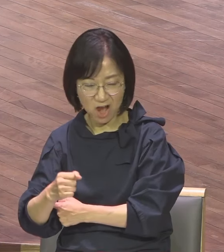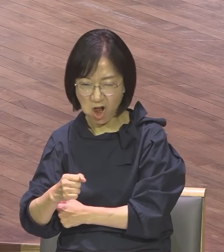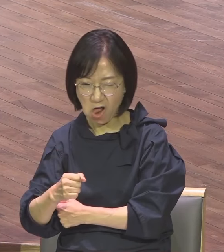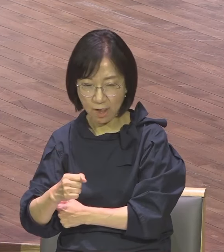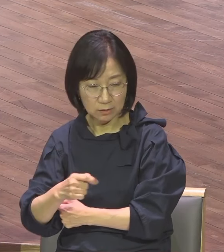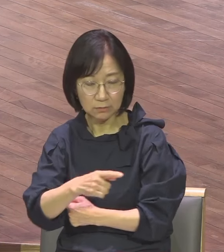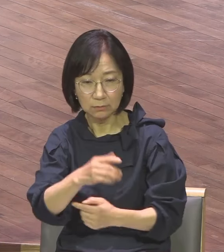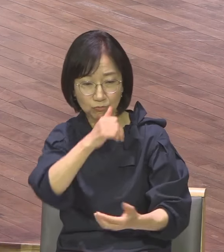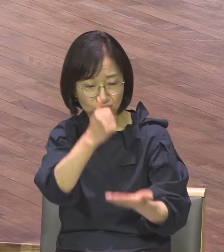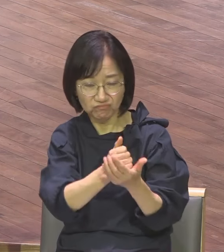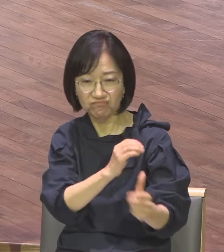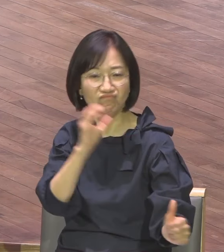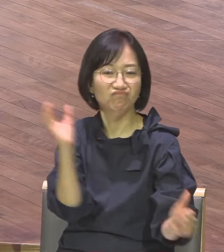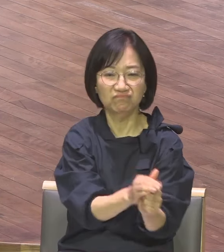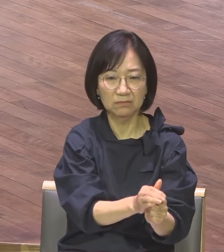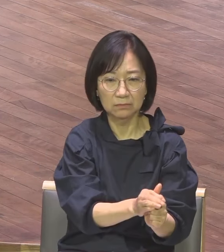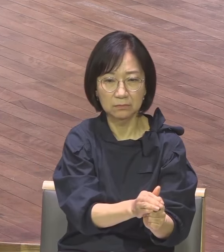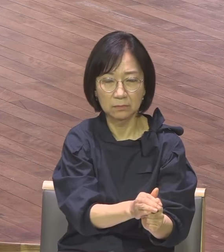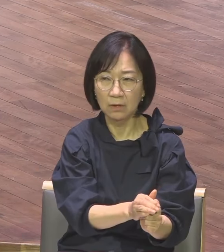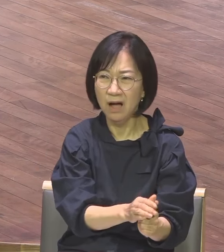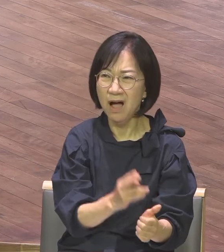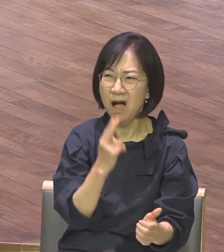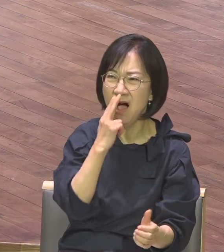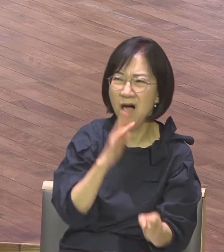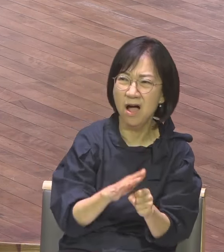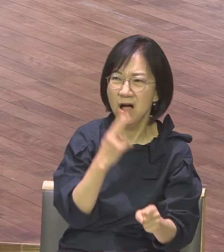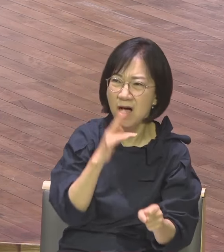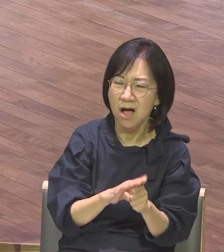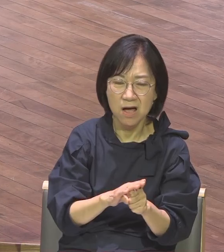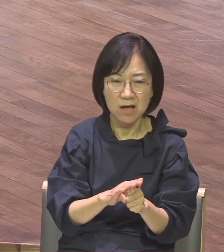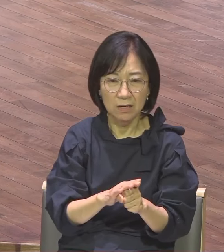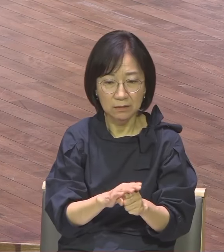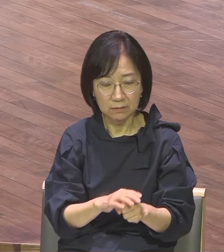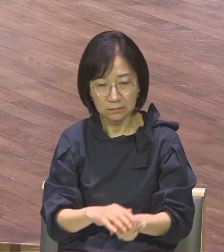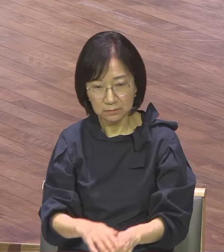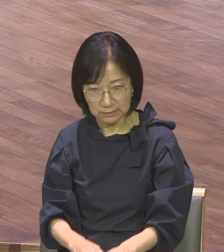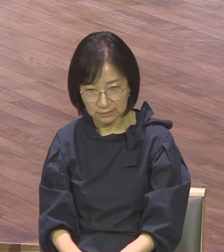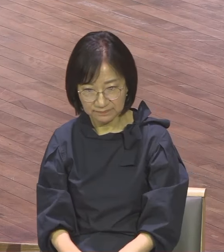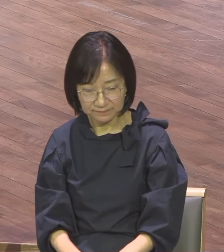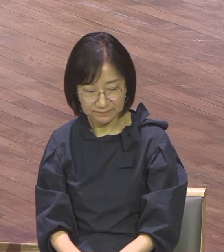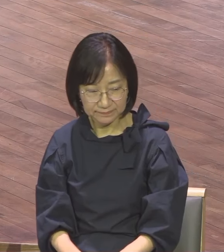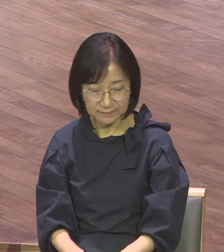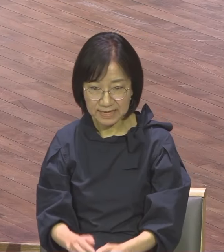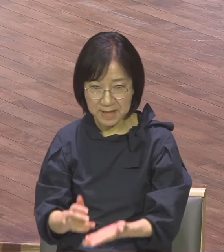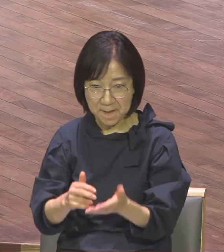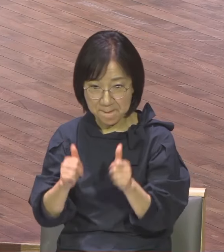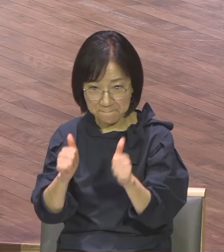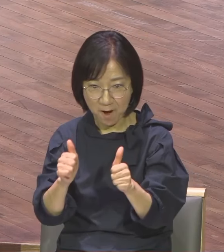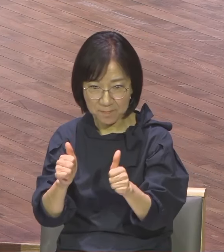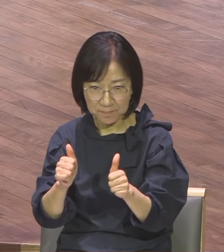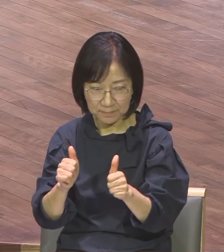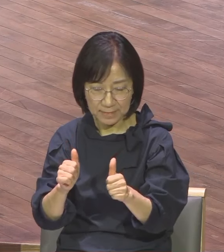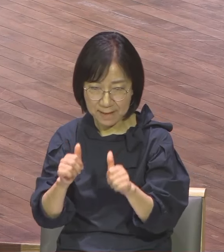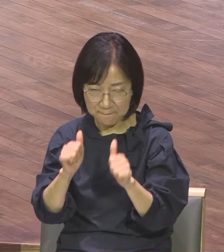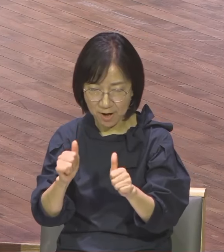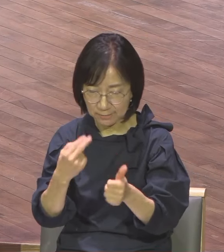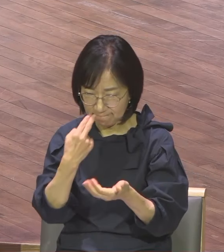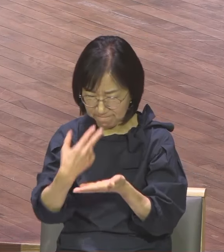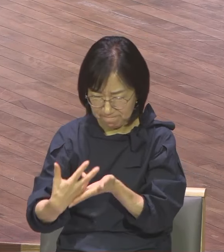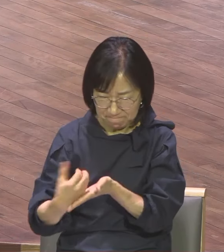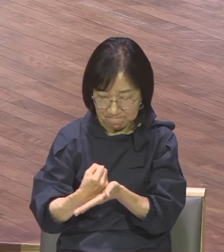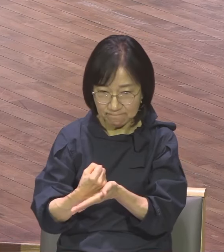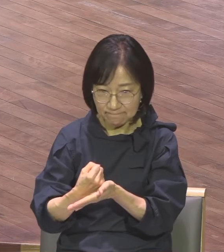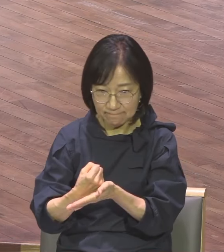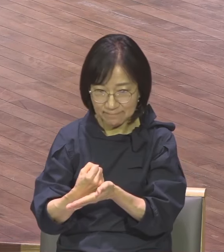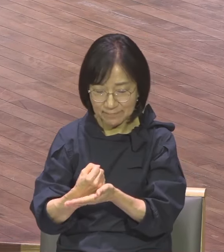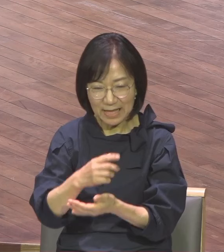자, 법의 허점을 잘 알고 요래저래 그렇게 잘 피해다니는 법 미꾸라지들. 신조어입니다. 법 미꾸라지들이